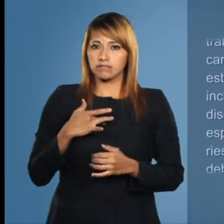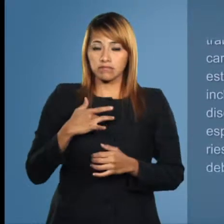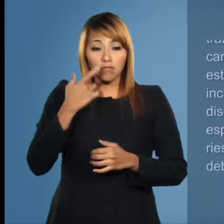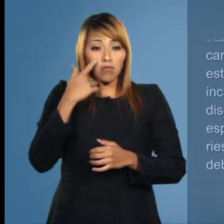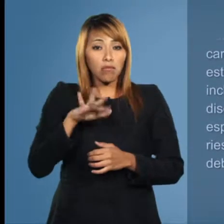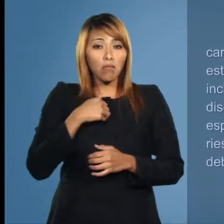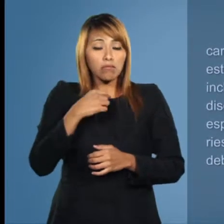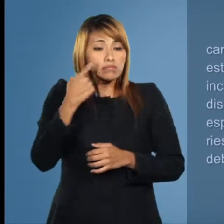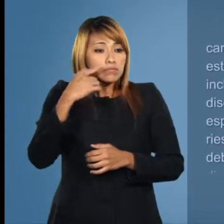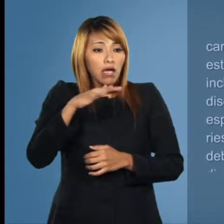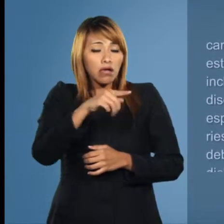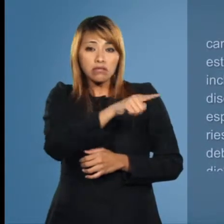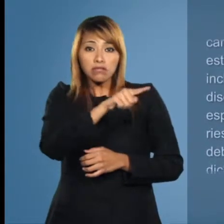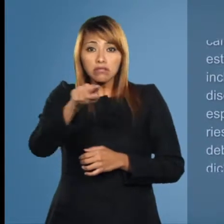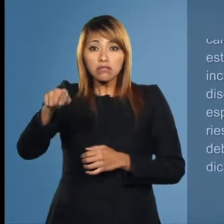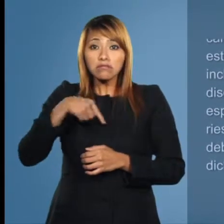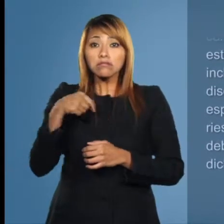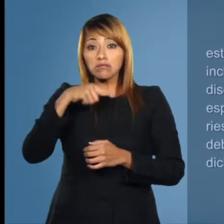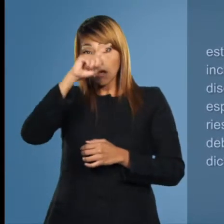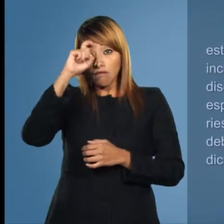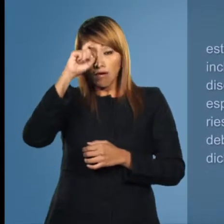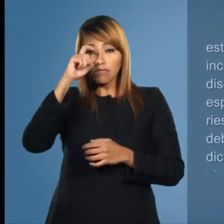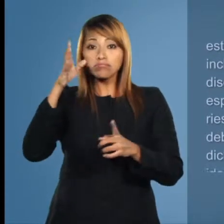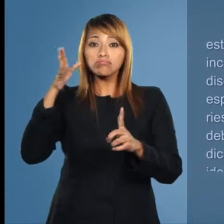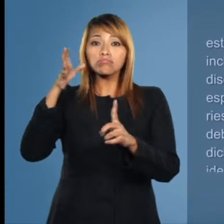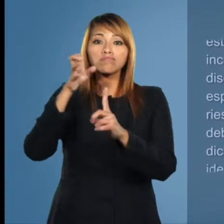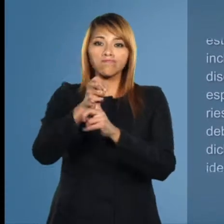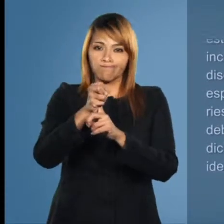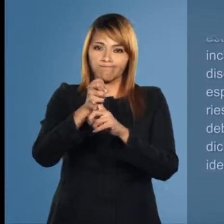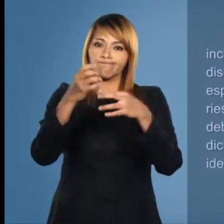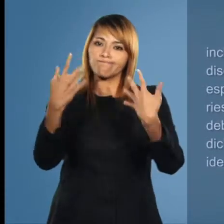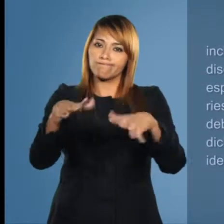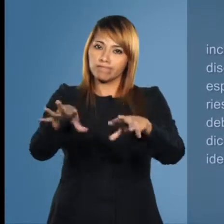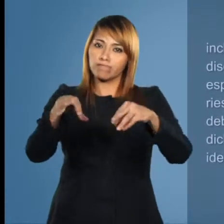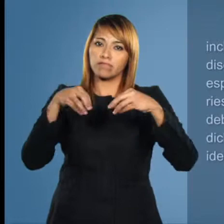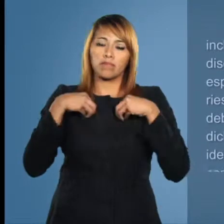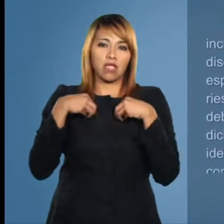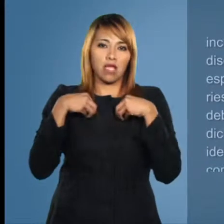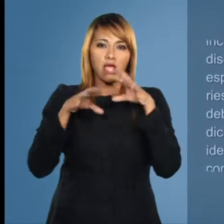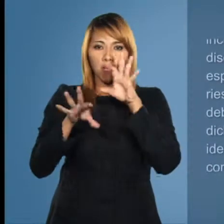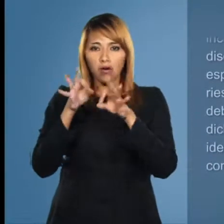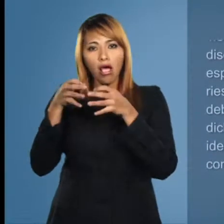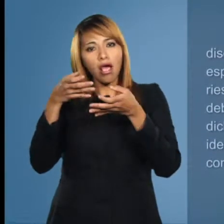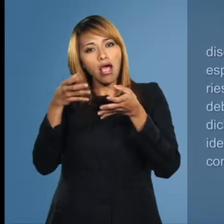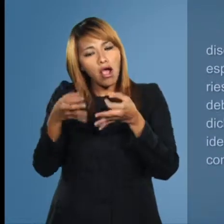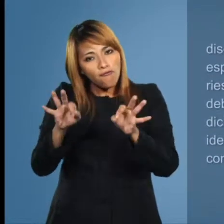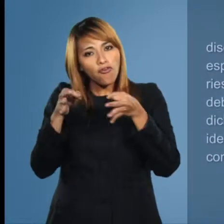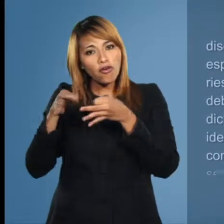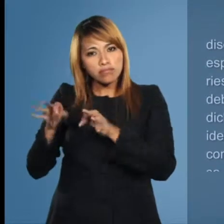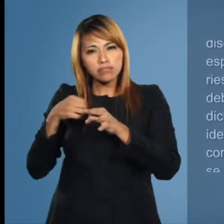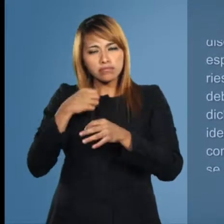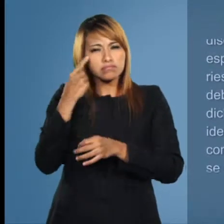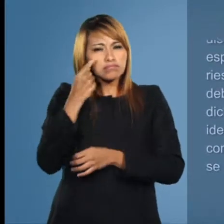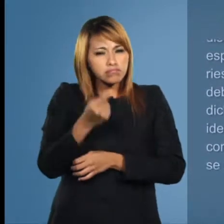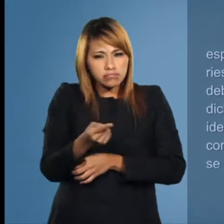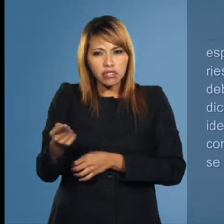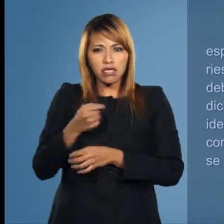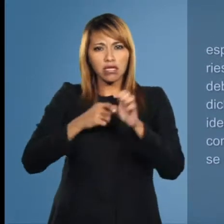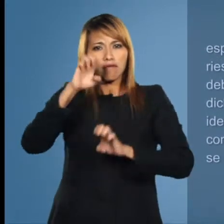a riesgos del trabajo. A tal fin, deberá tener en cuenta dichos aspectos en la identificación,